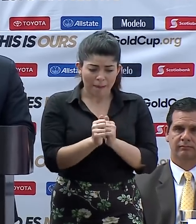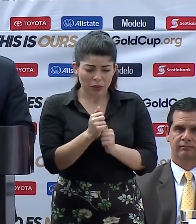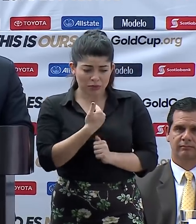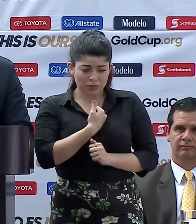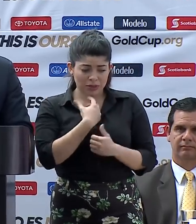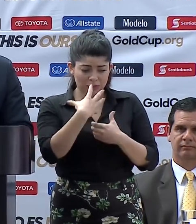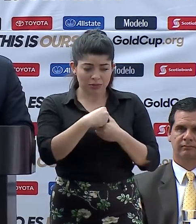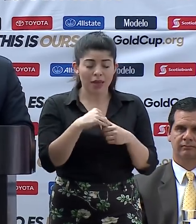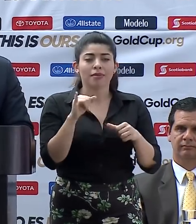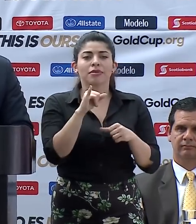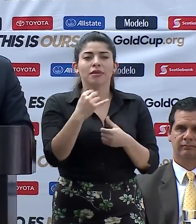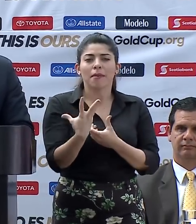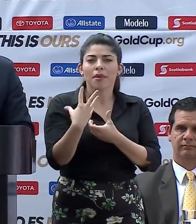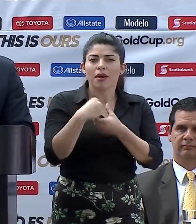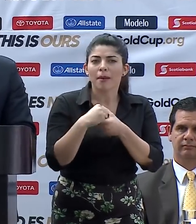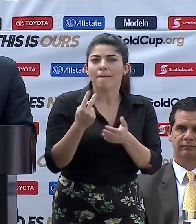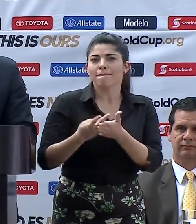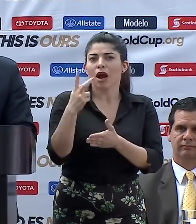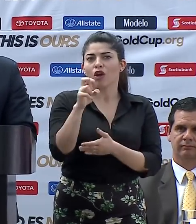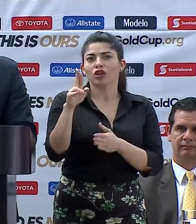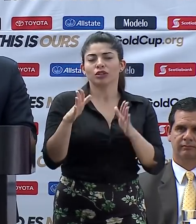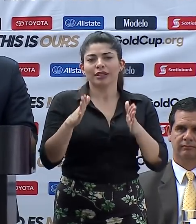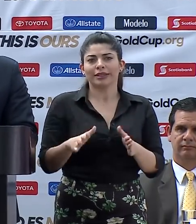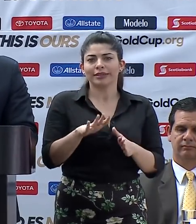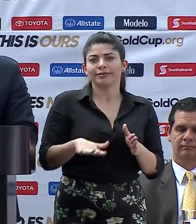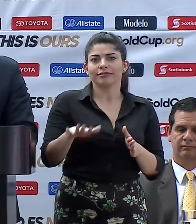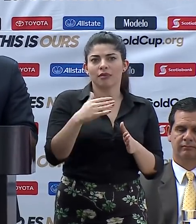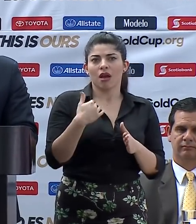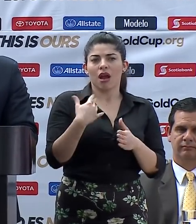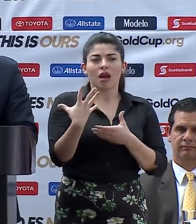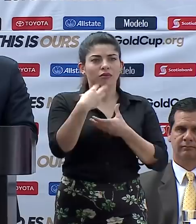sino que llevan los valores costarricenses